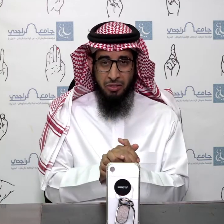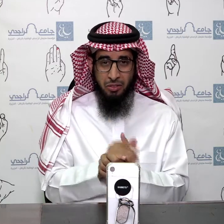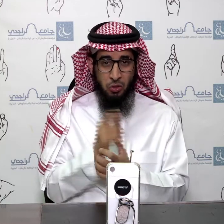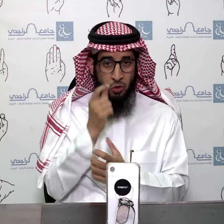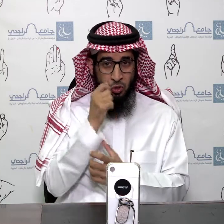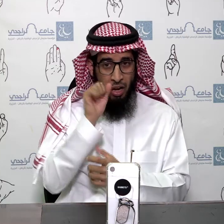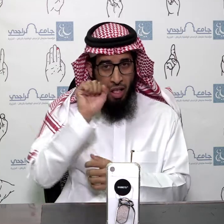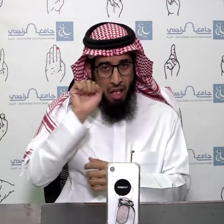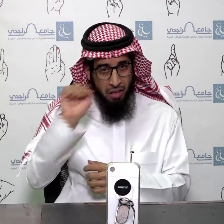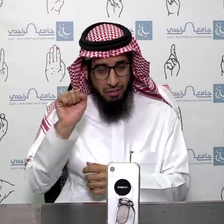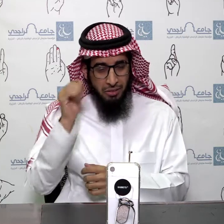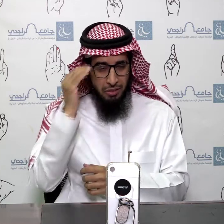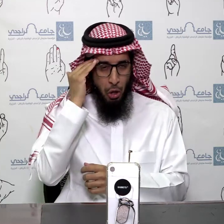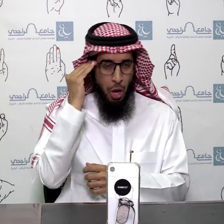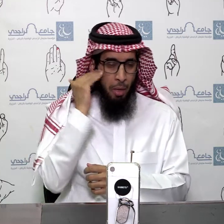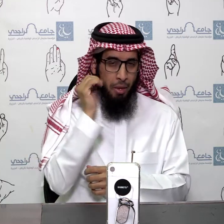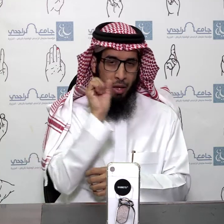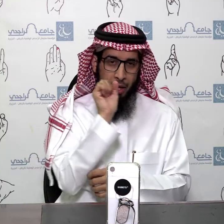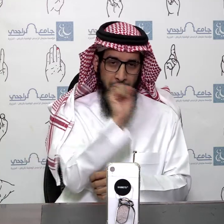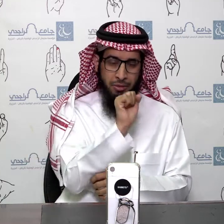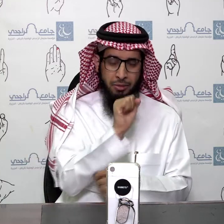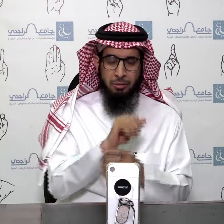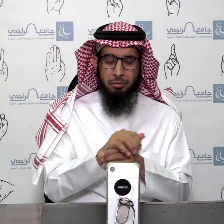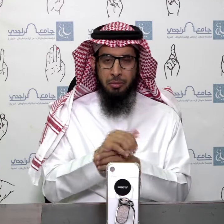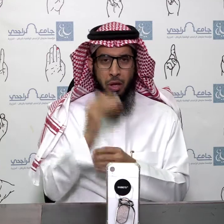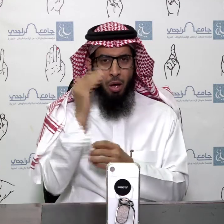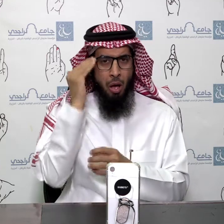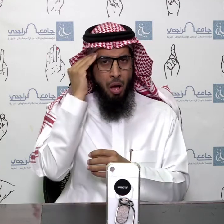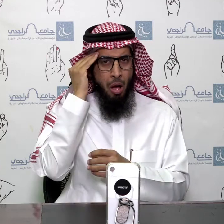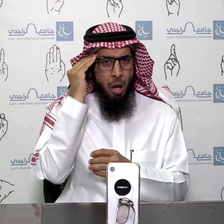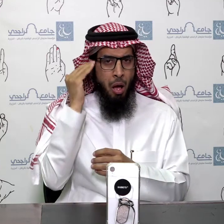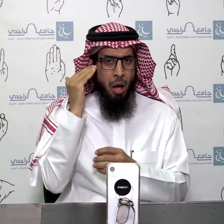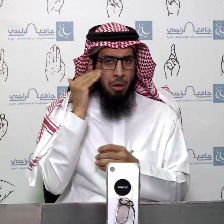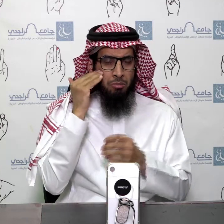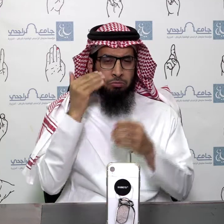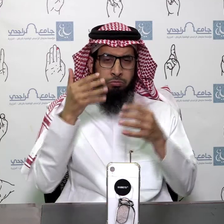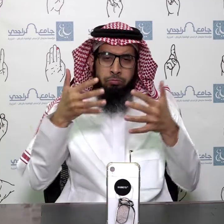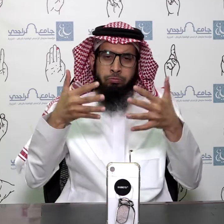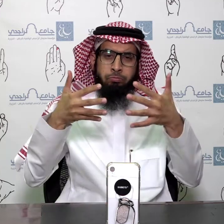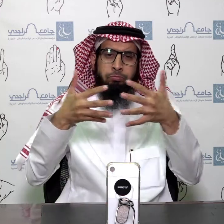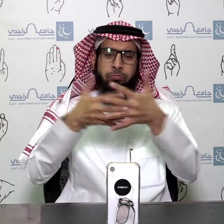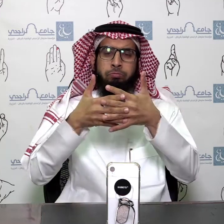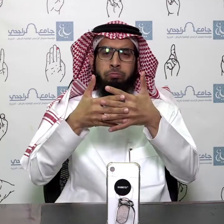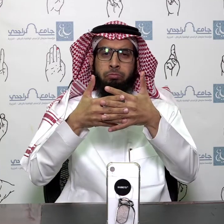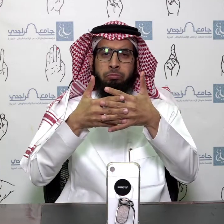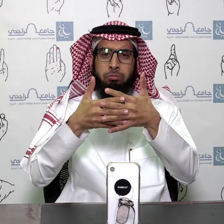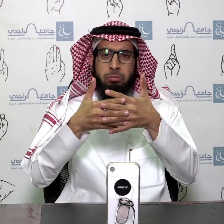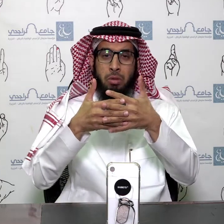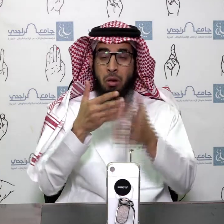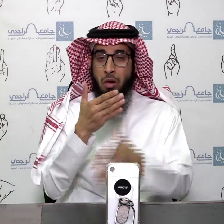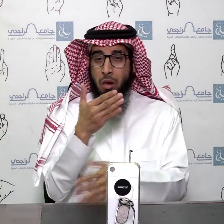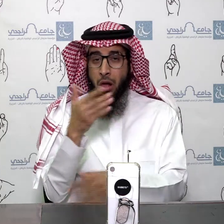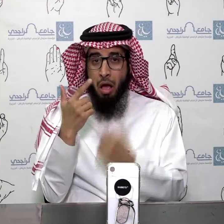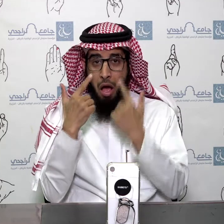الرجال، ولا يستغني أحدهما عن الآخر، وهما لبنة